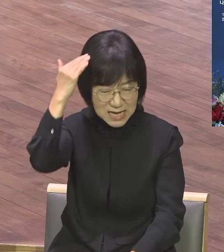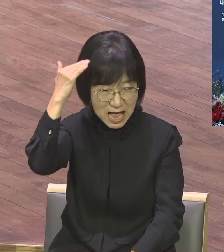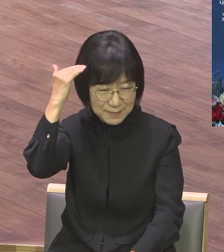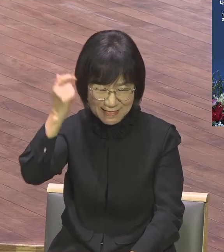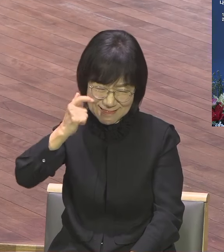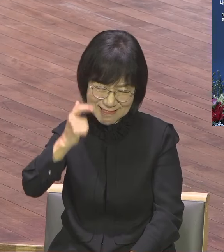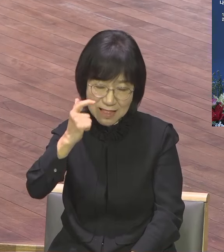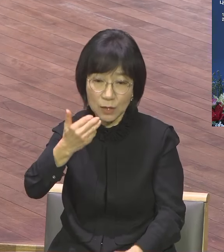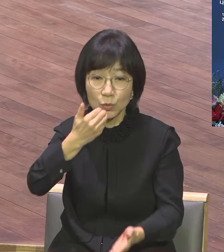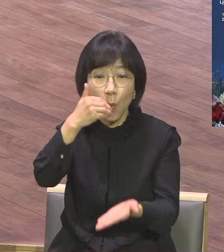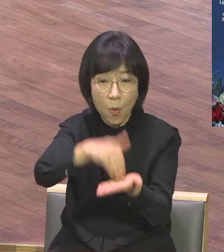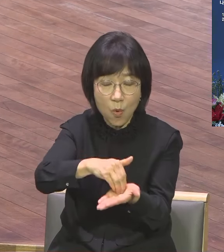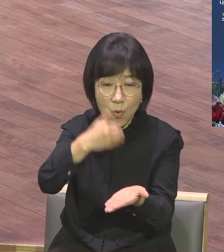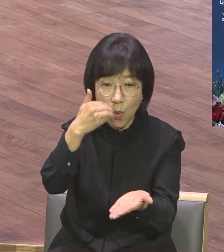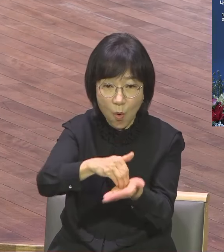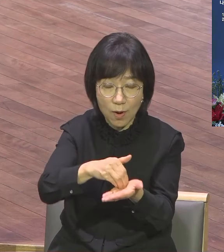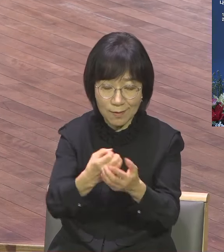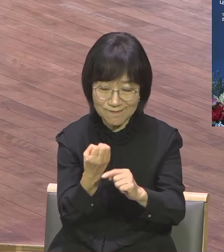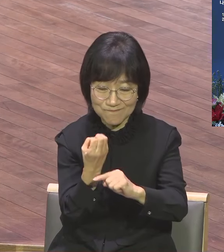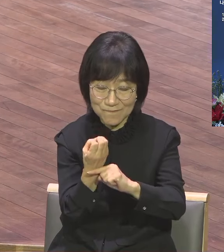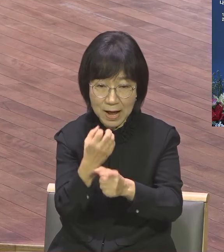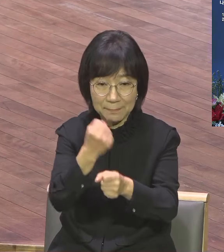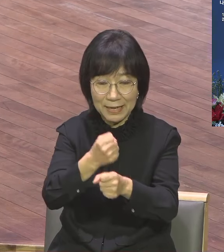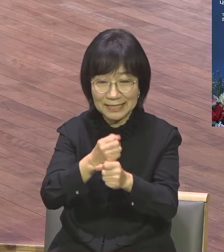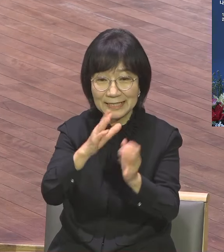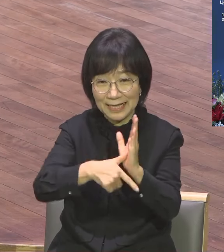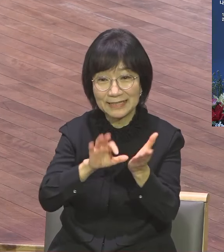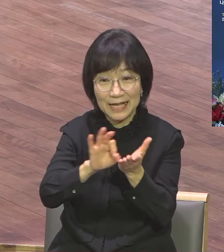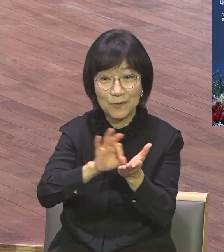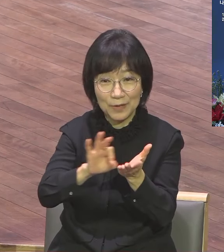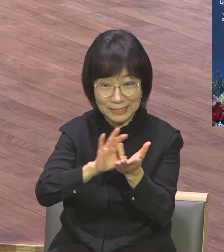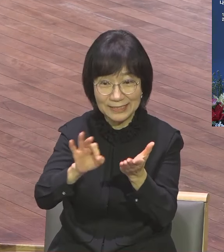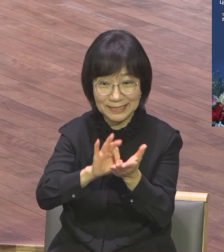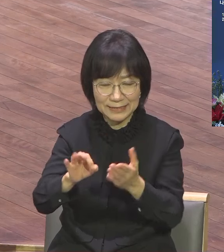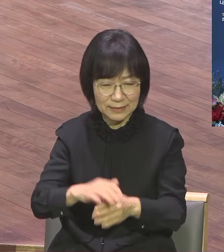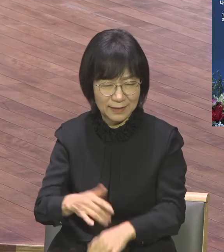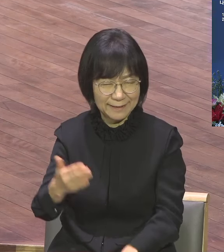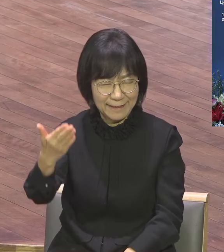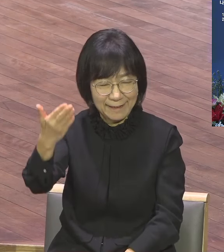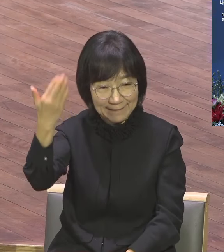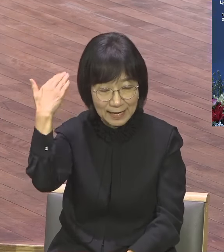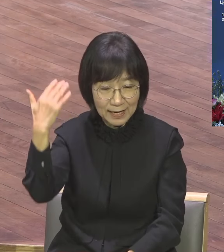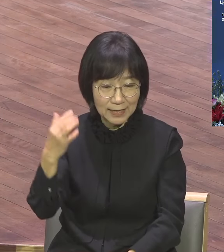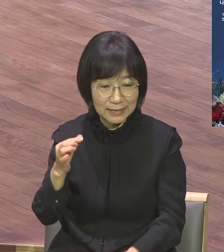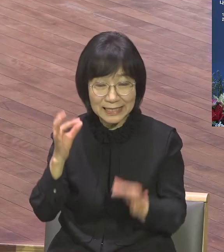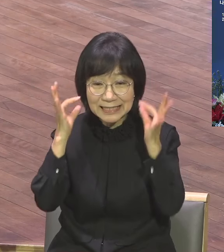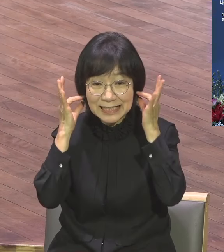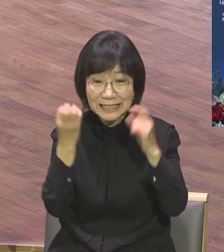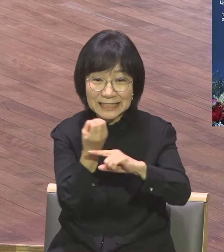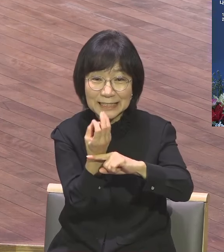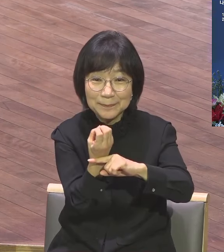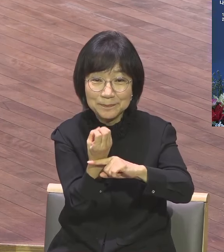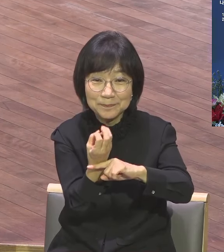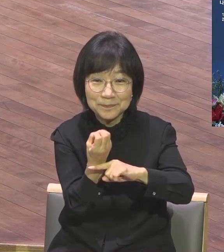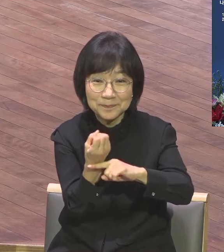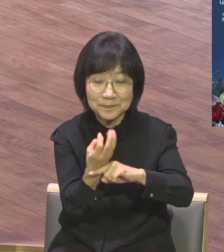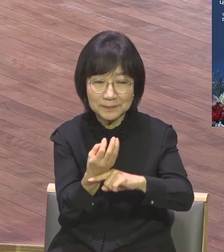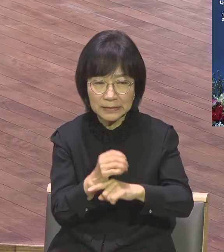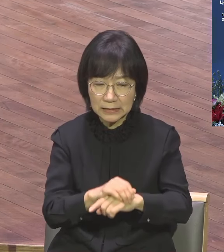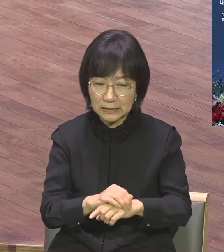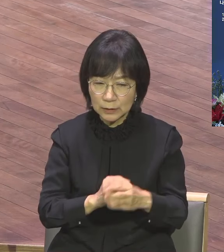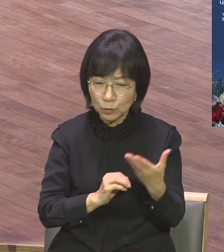데 쓰임받아요. 자, 과거에는 귀금속 순도를 알아볼 때